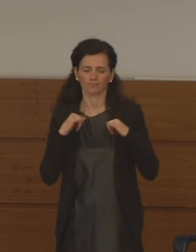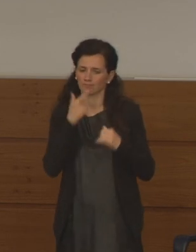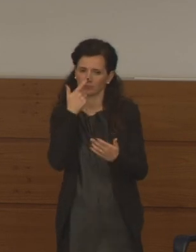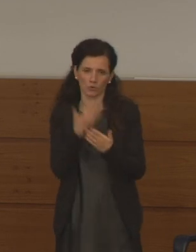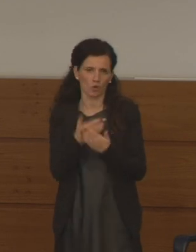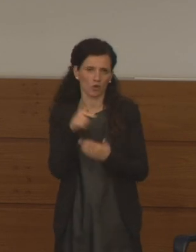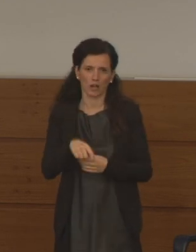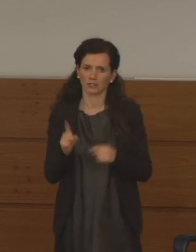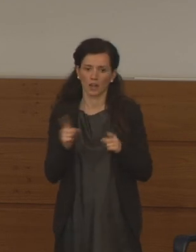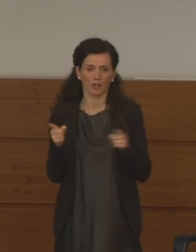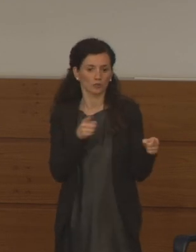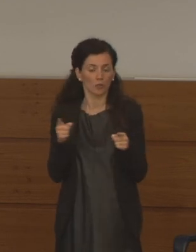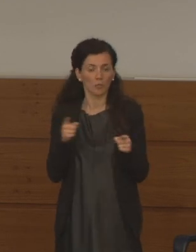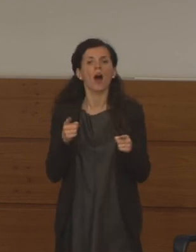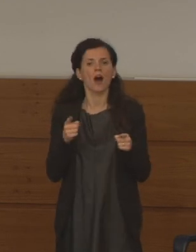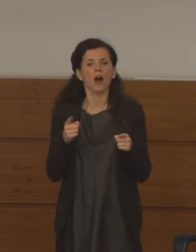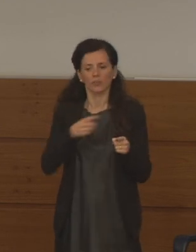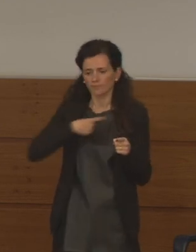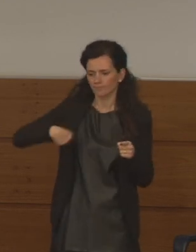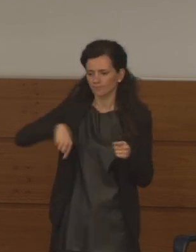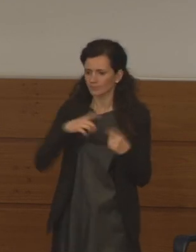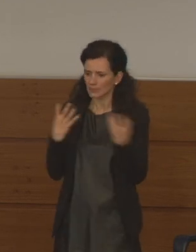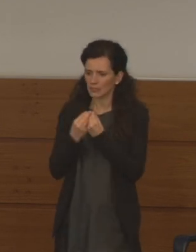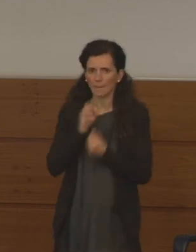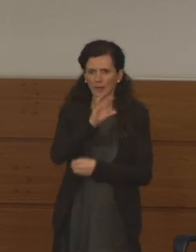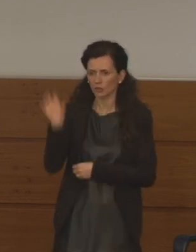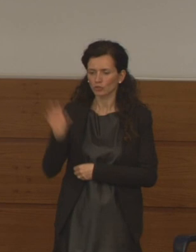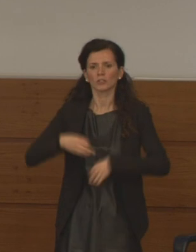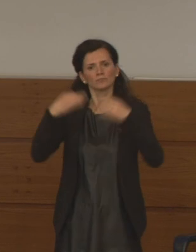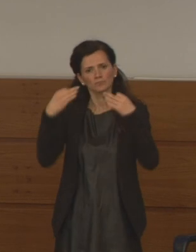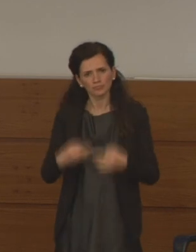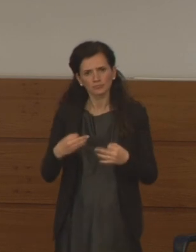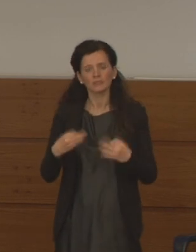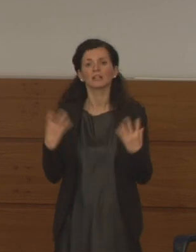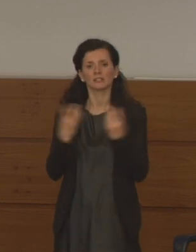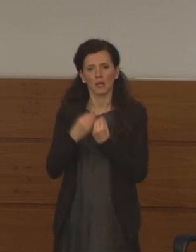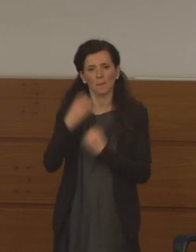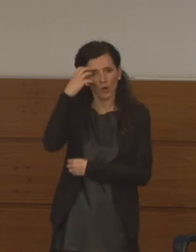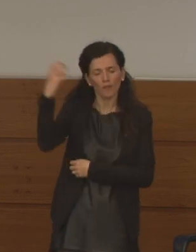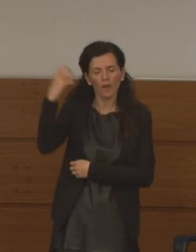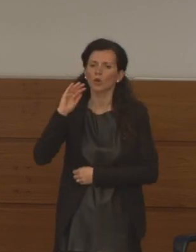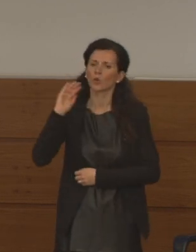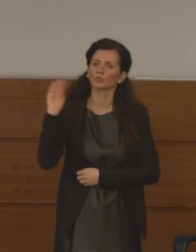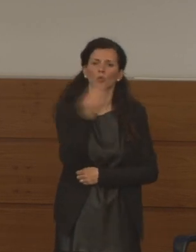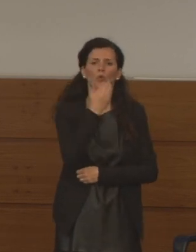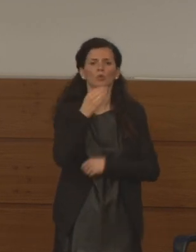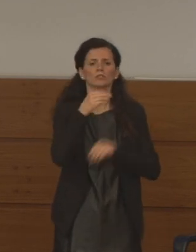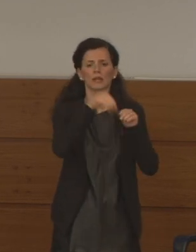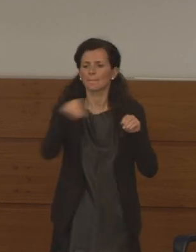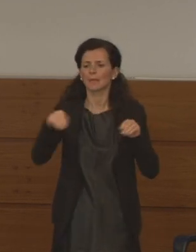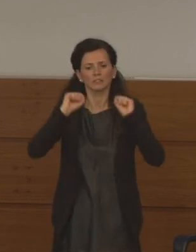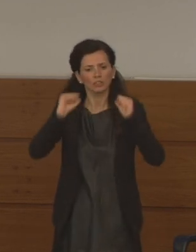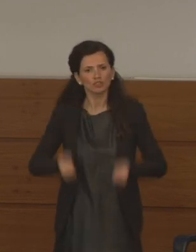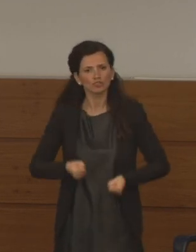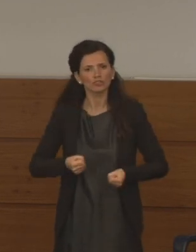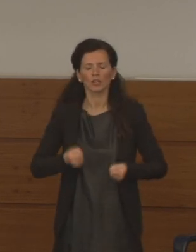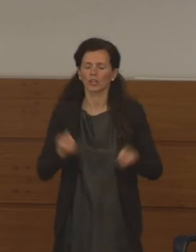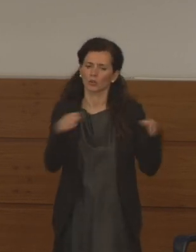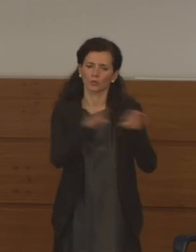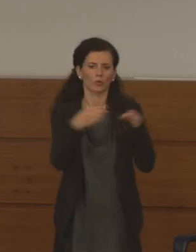deciso all'unanimità con le regioni e con il governo di chiudere tutti gli impianti sciistici del paese attraverso